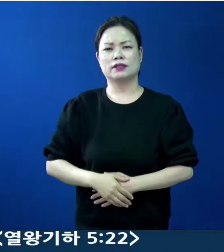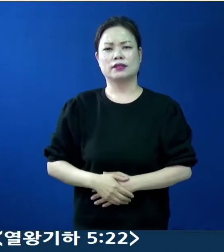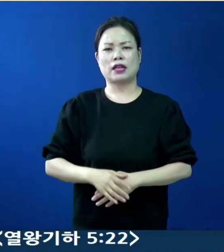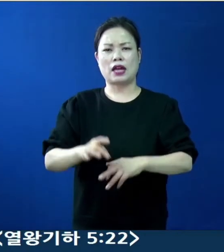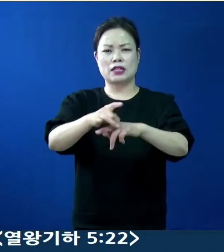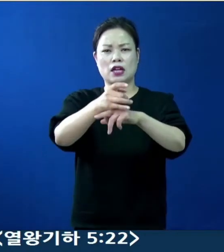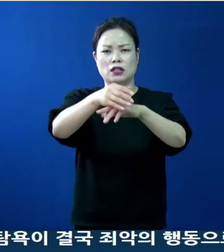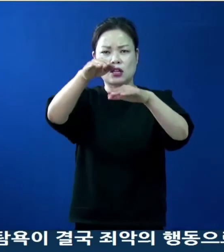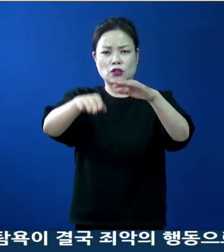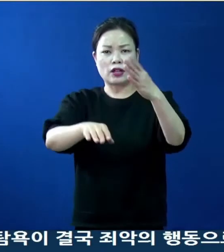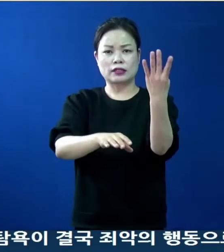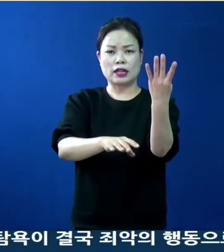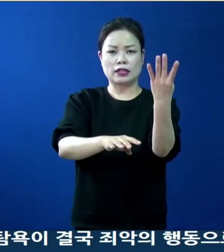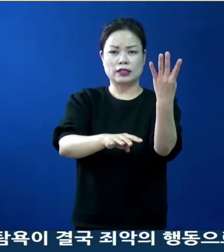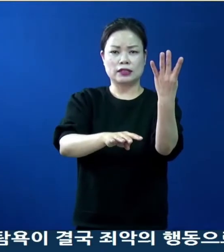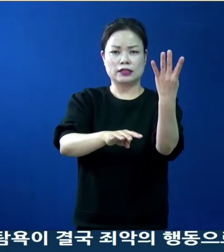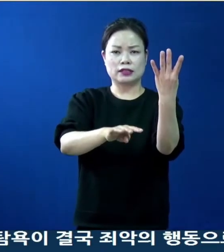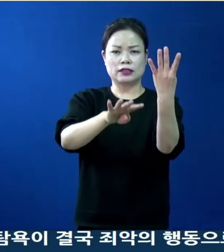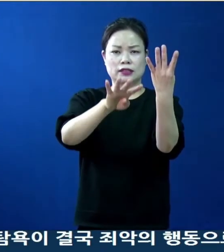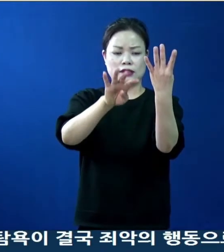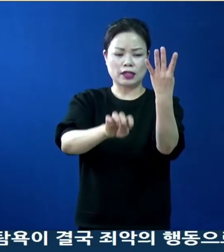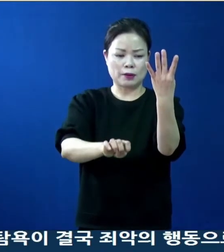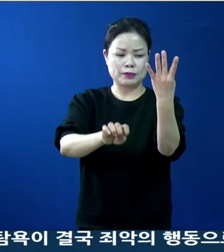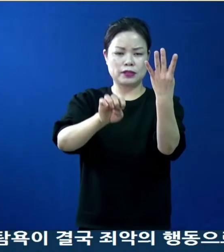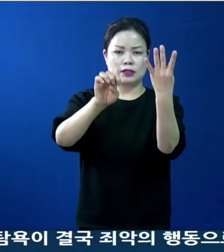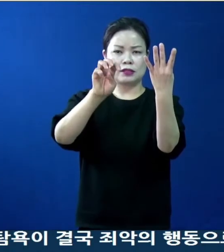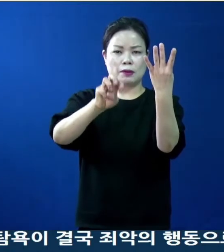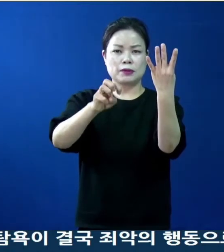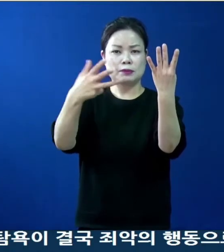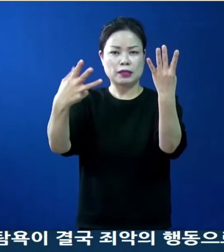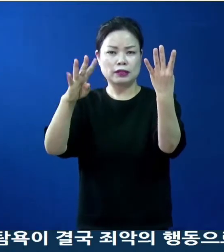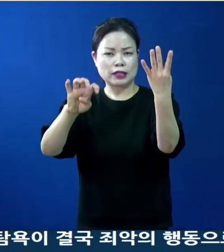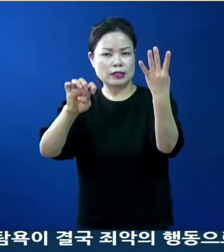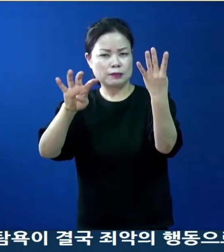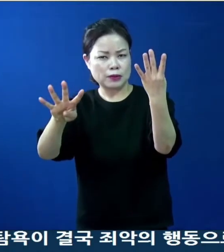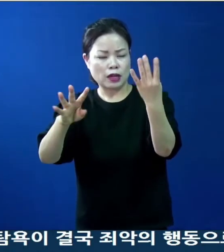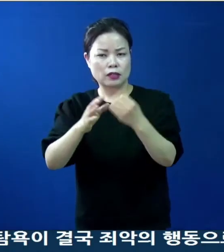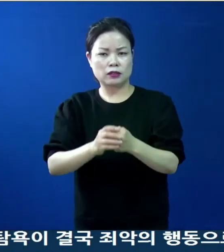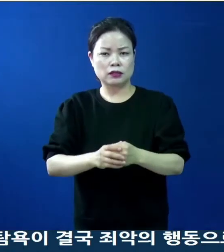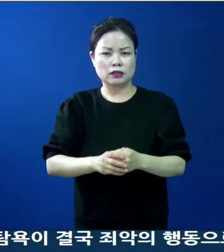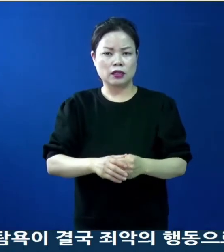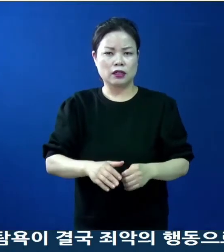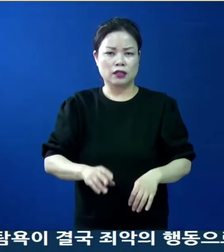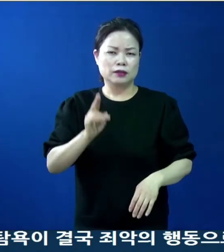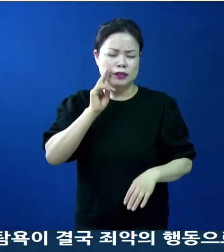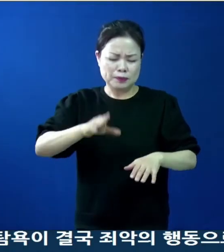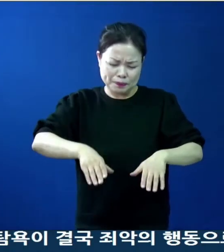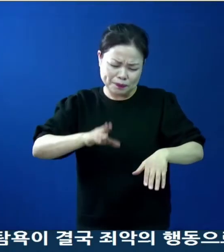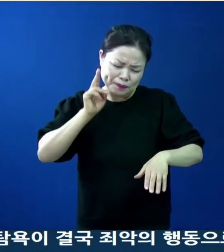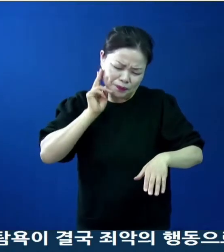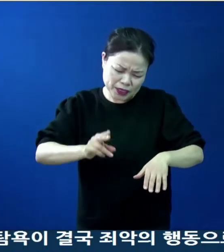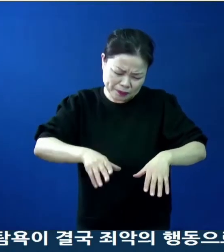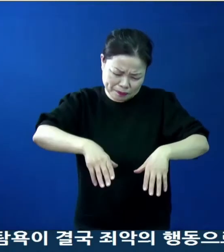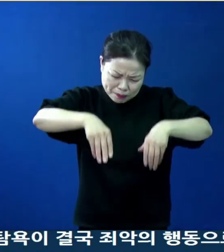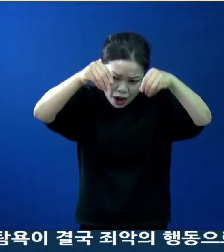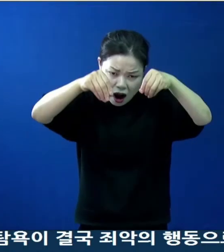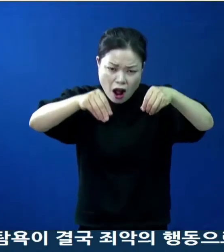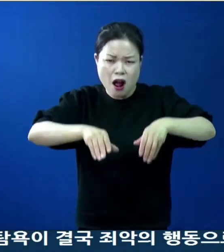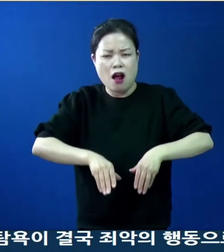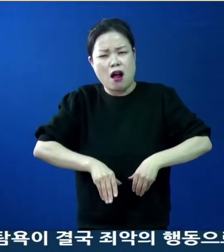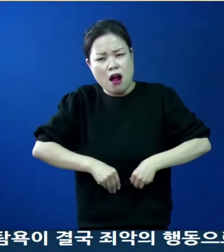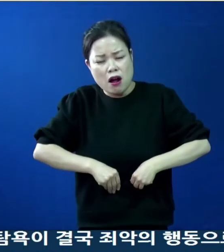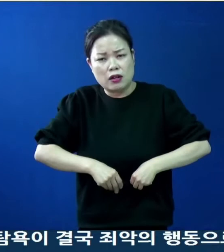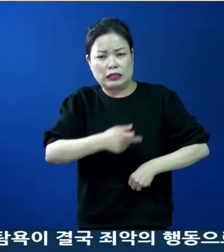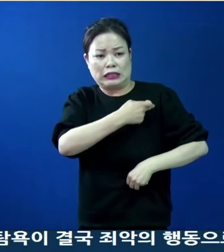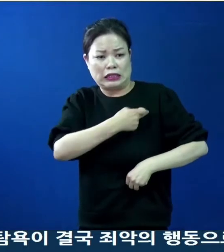열왕기하 4장 38절에서 44절 말씀을 좀 보시면 지금 흉년의 상황이었고 이 선지자의 이